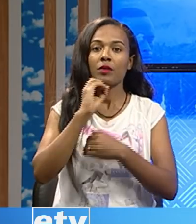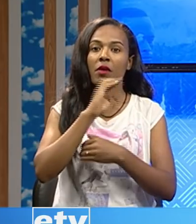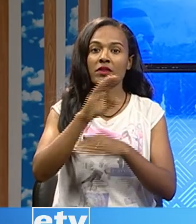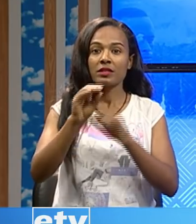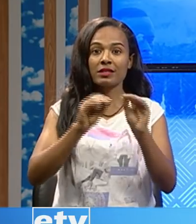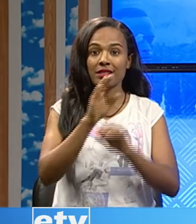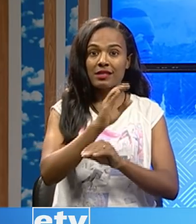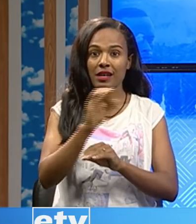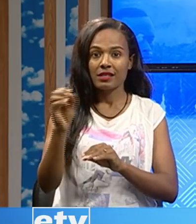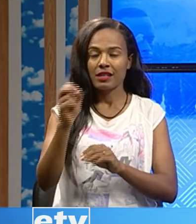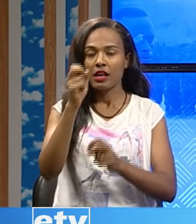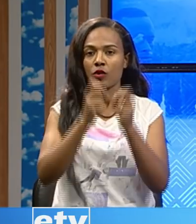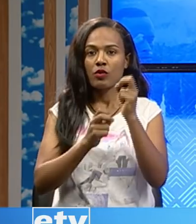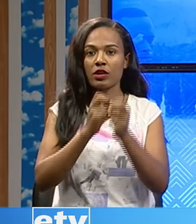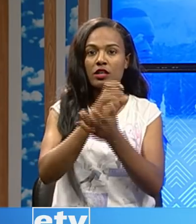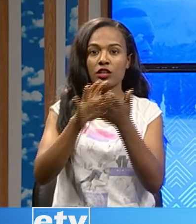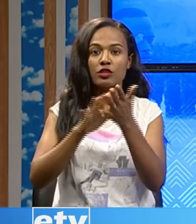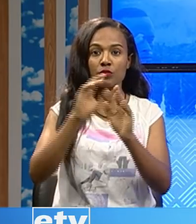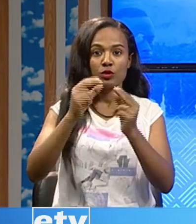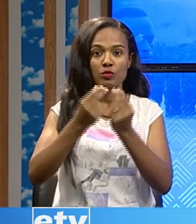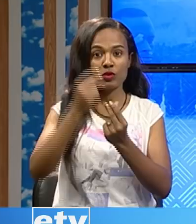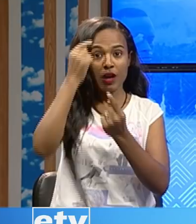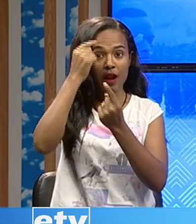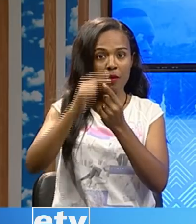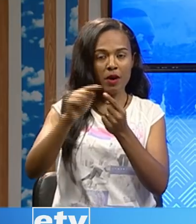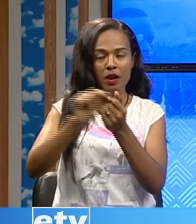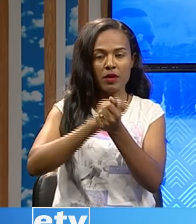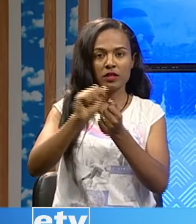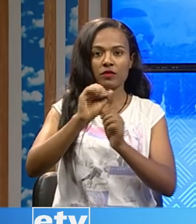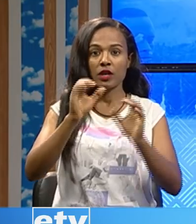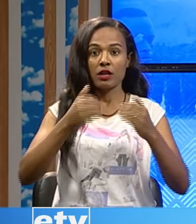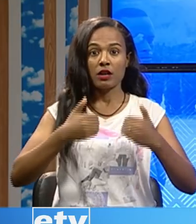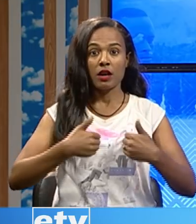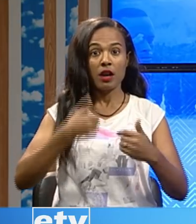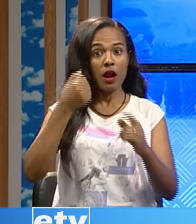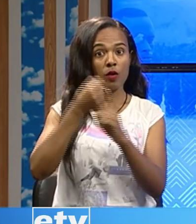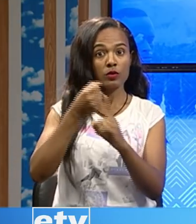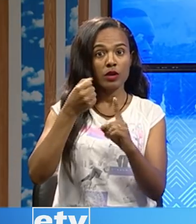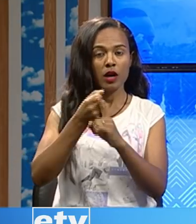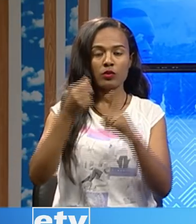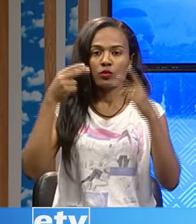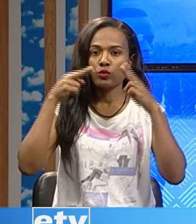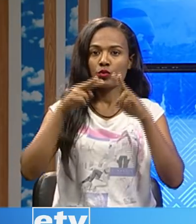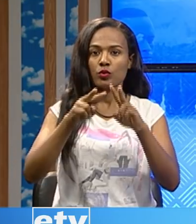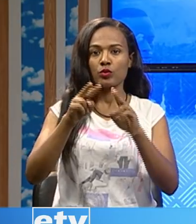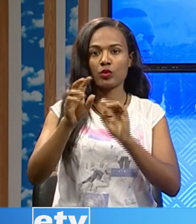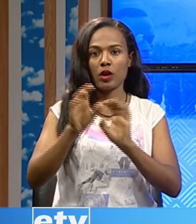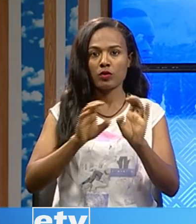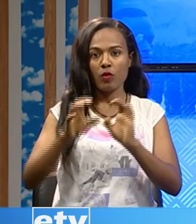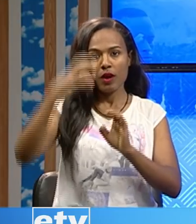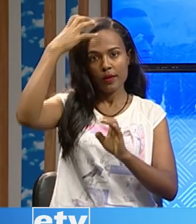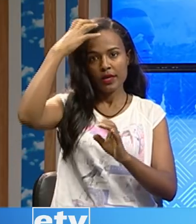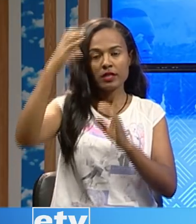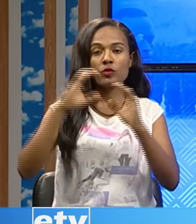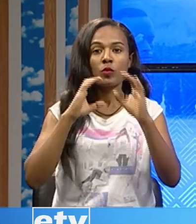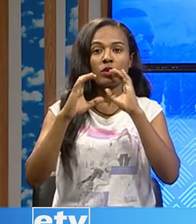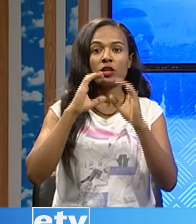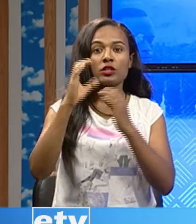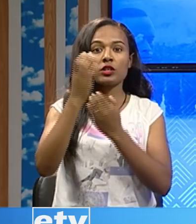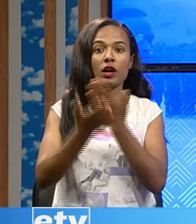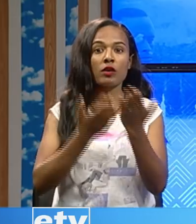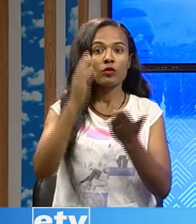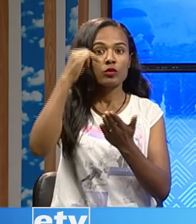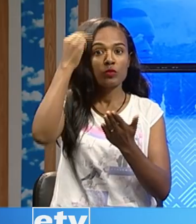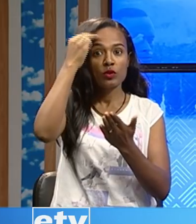እንቅስቃሴና የወገን ኃይል የሽብር ቡድኑን አላማ ለማክሸፍ ያደረገ ስላለው ተጋድሎ ትኩረቱን አድርጓል። የመንግስት ኮሙኒኬሽን አገልግሎት